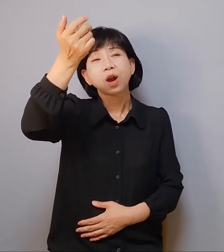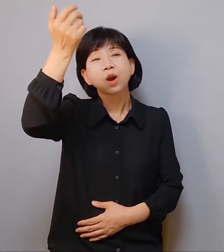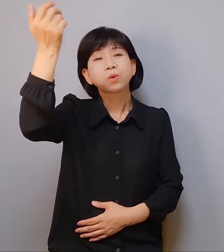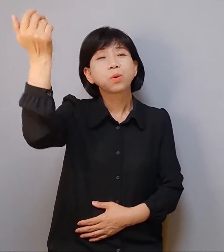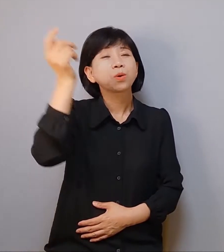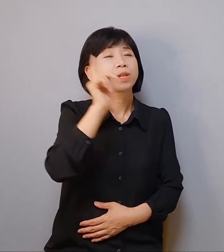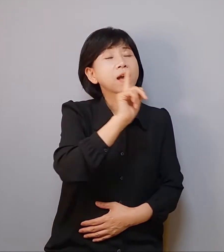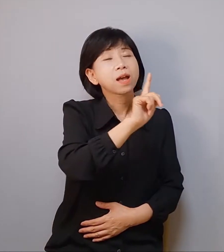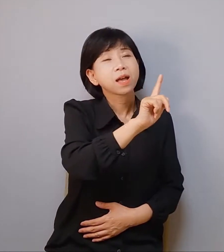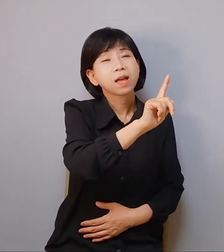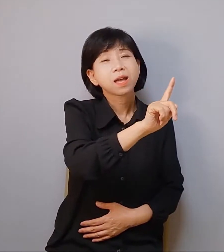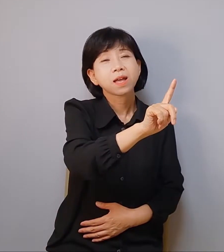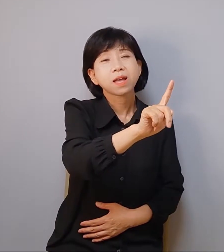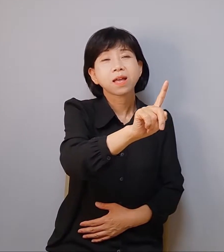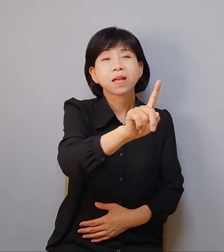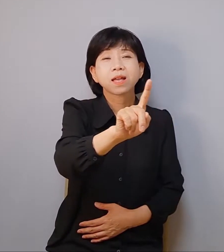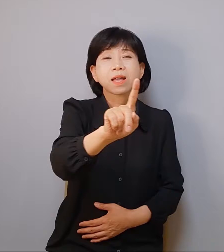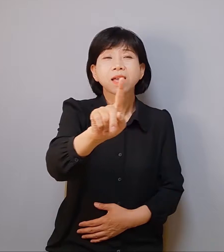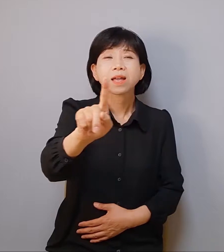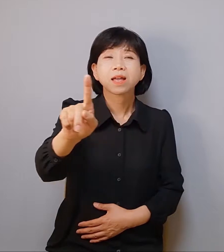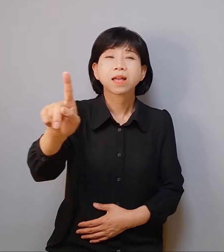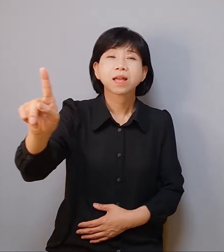나의 영혼아